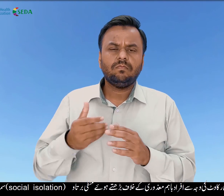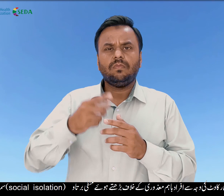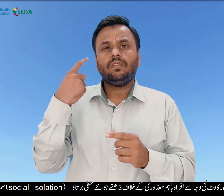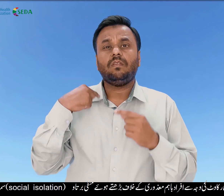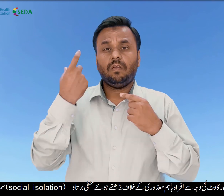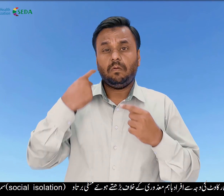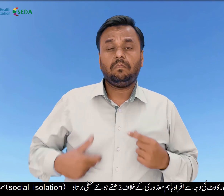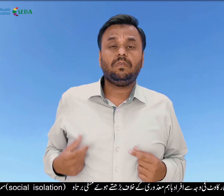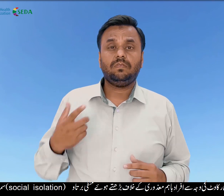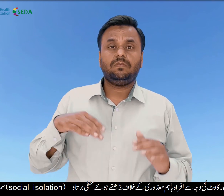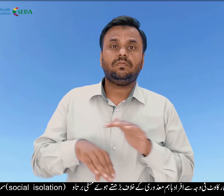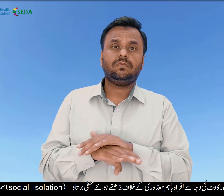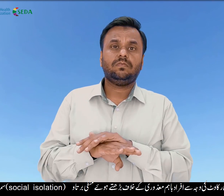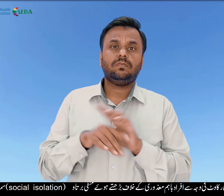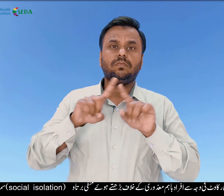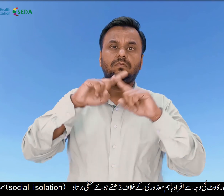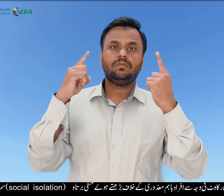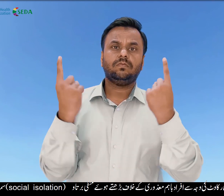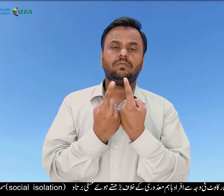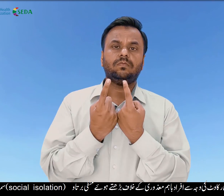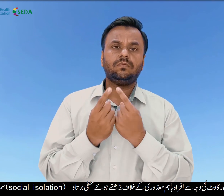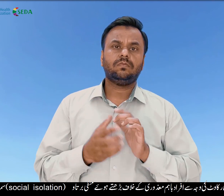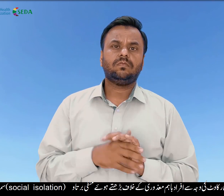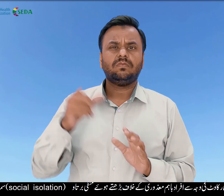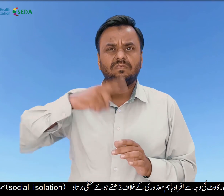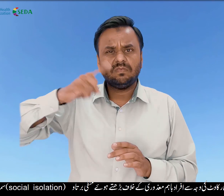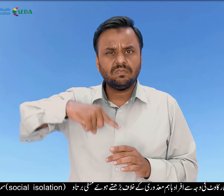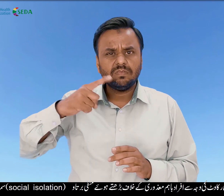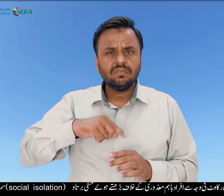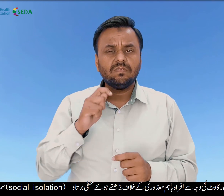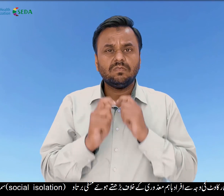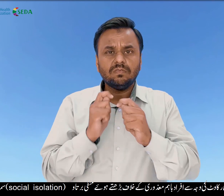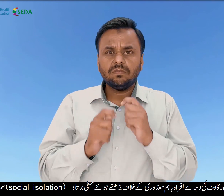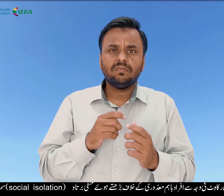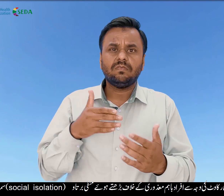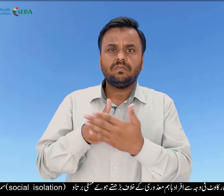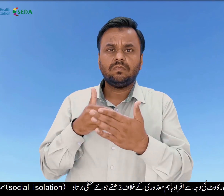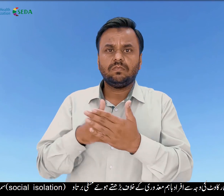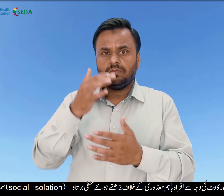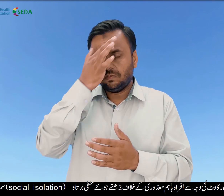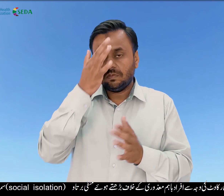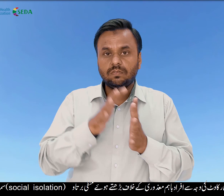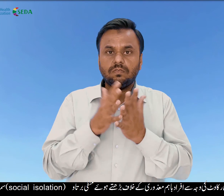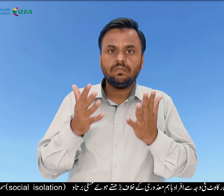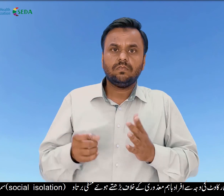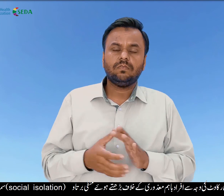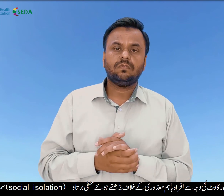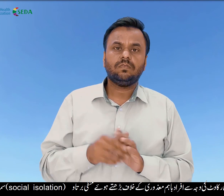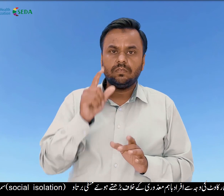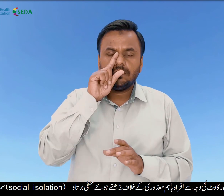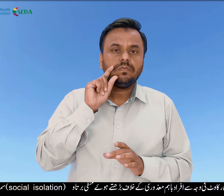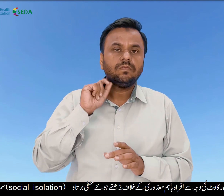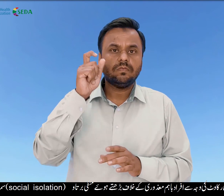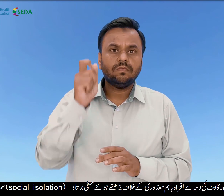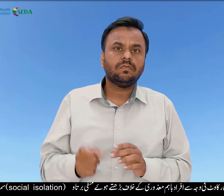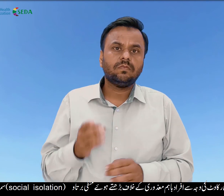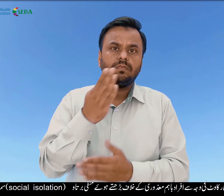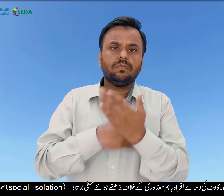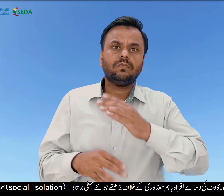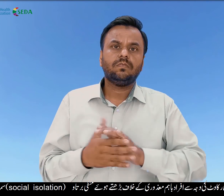سماجی تنہائی، سوشل آئسولیشن اور روزمرہ معمولات میں رکاوٹ کی وجہ سے افراد باہم معذوری